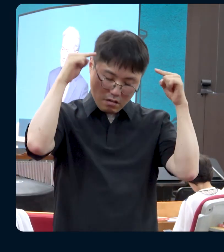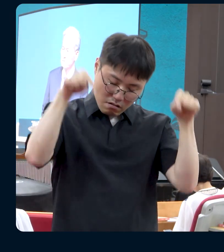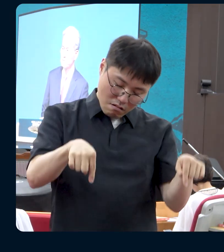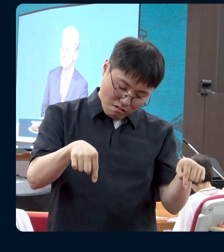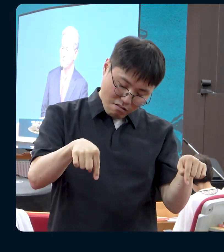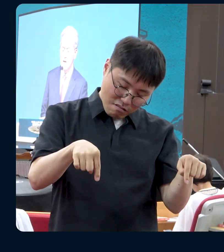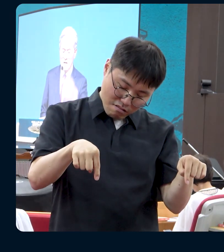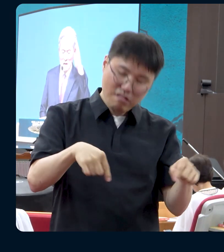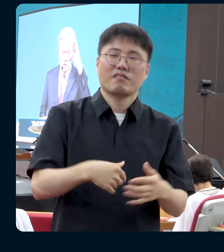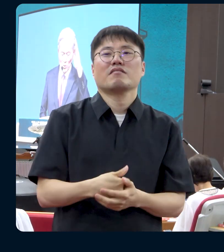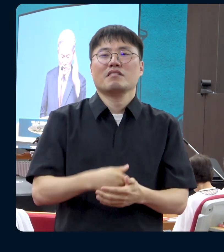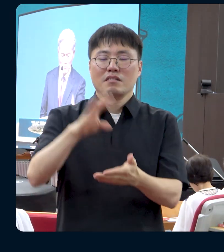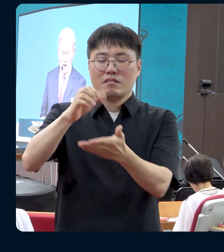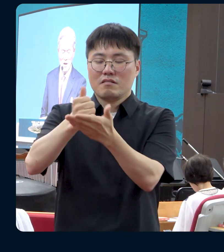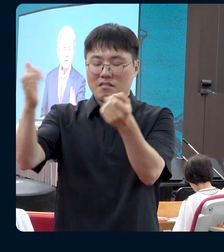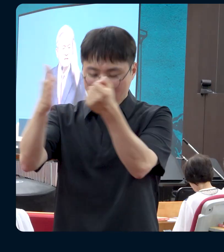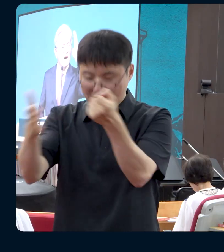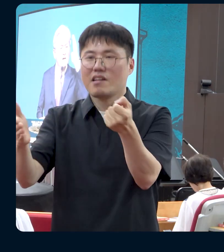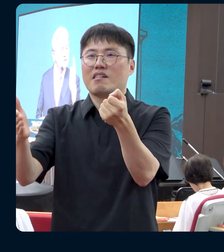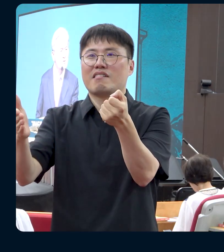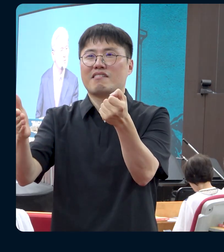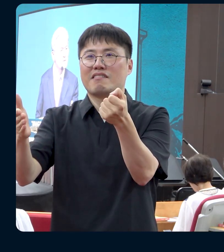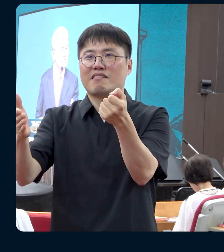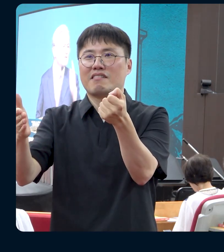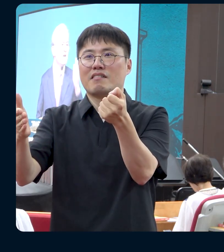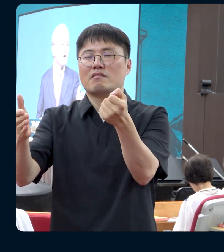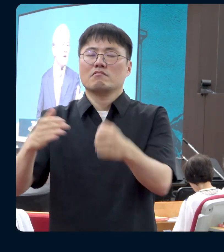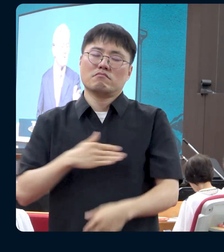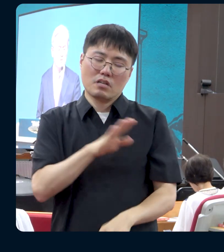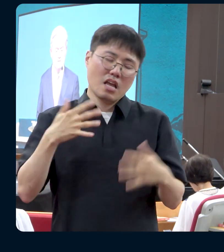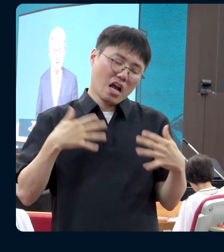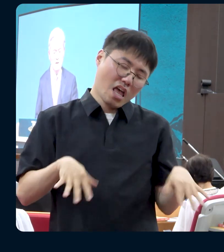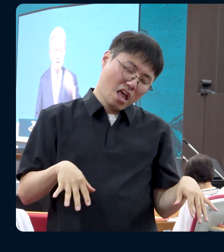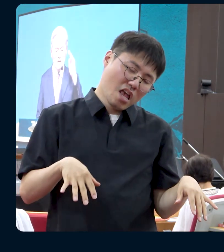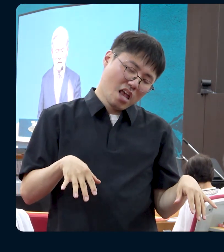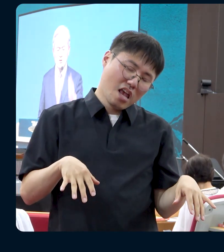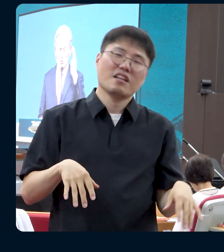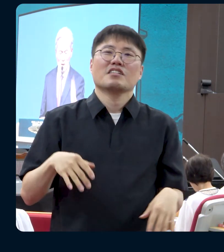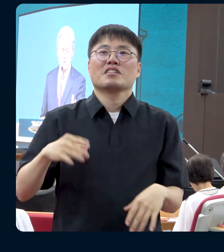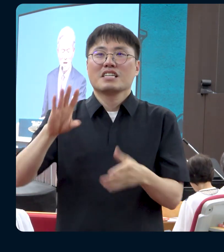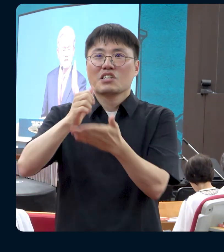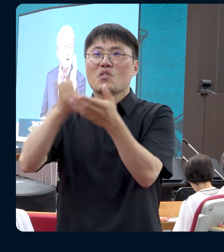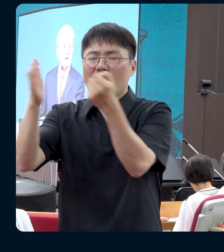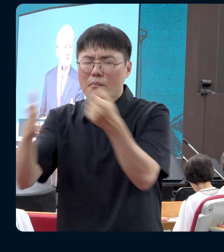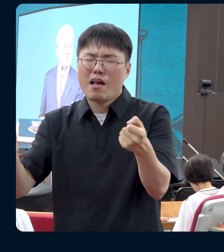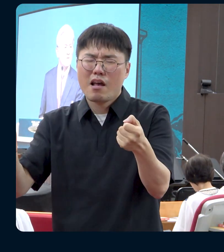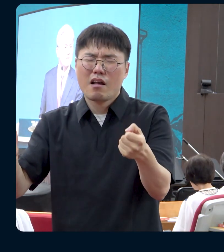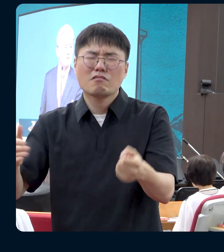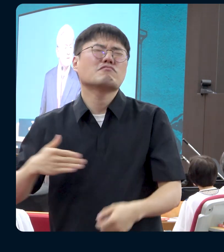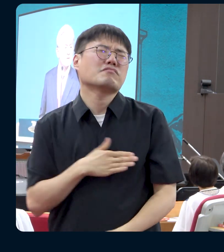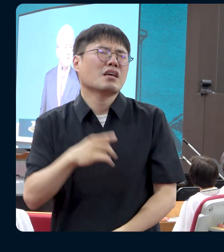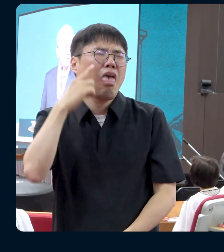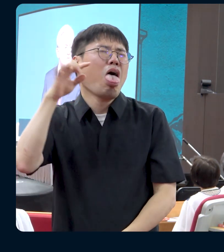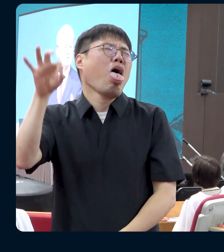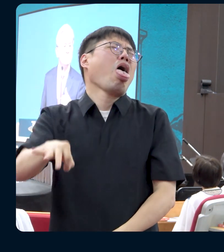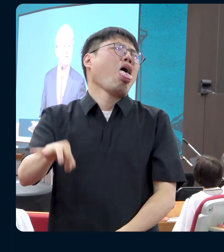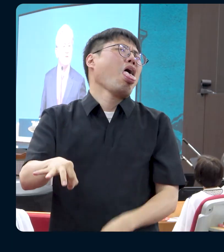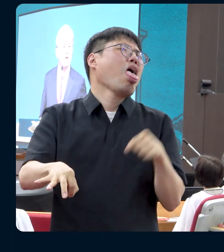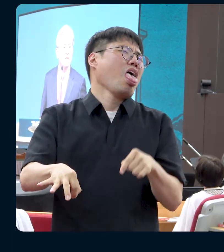우리는 어리석고, 그리스도 때문에 디아크리스톤, 우리는 약하고, 그리스도 때문에